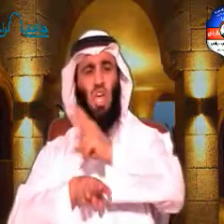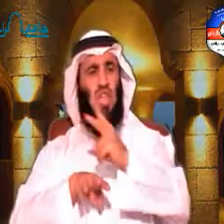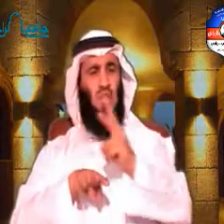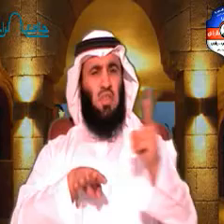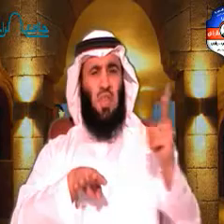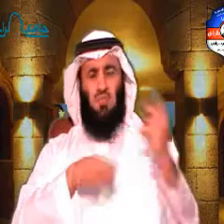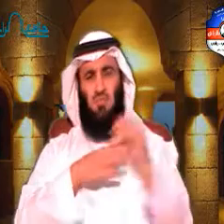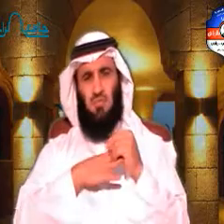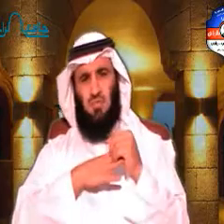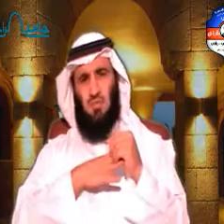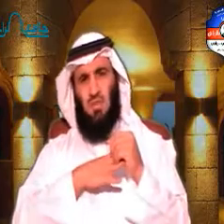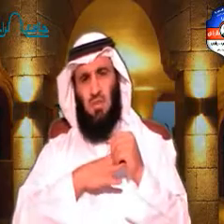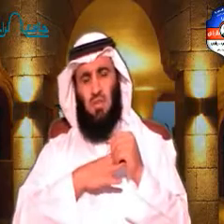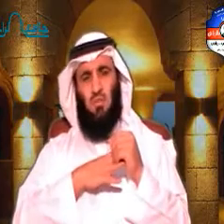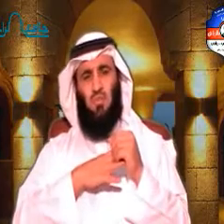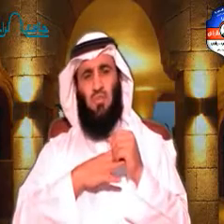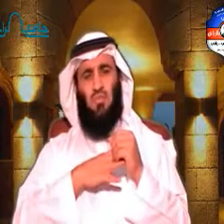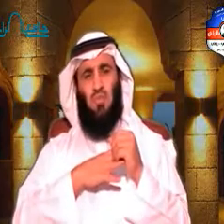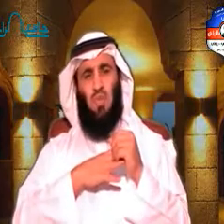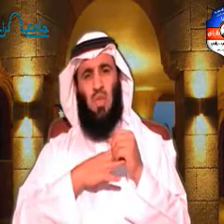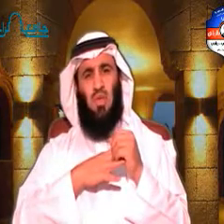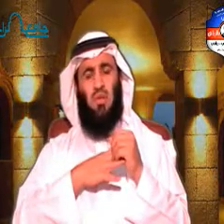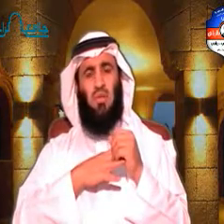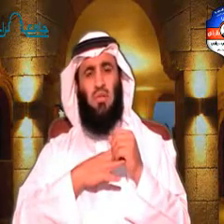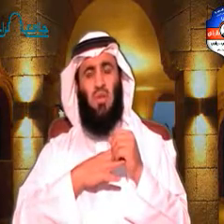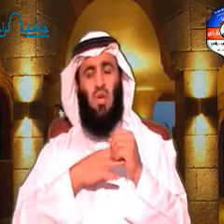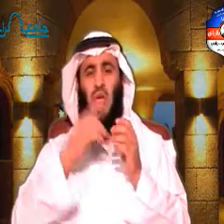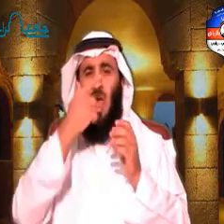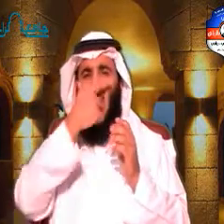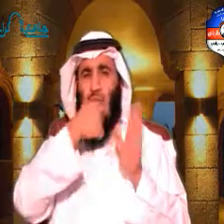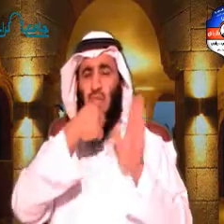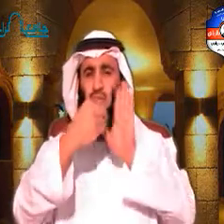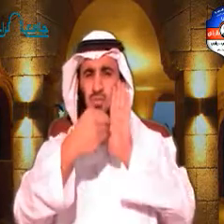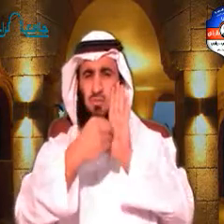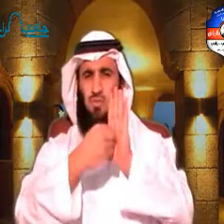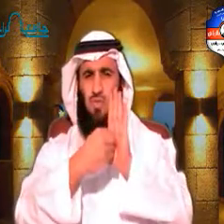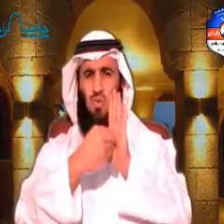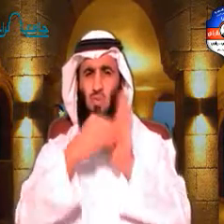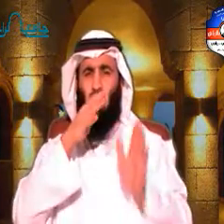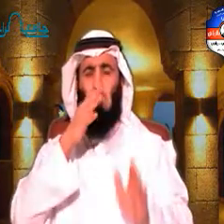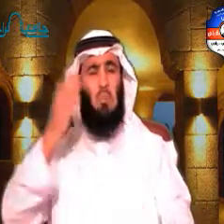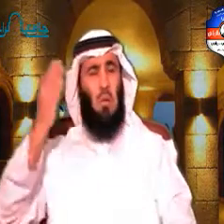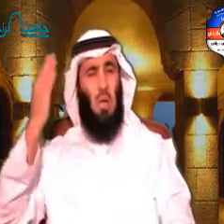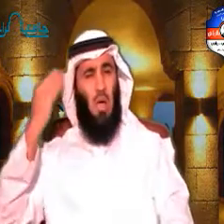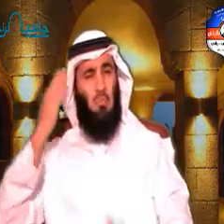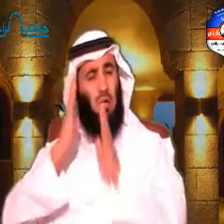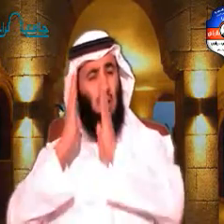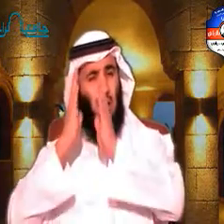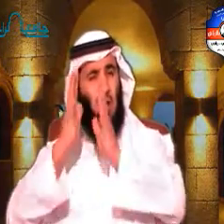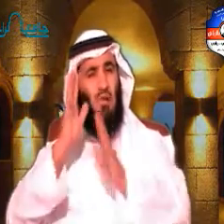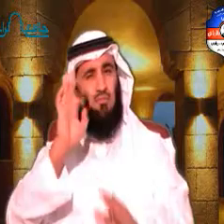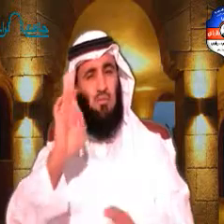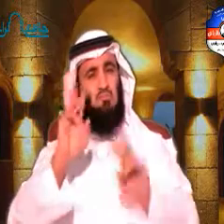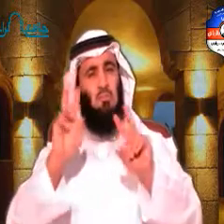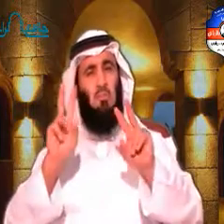لديهم فرحون. وصدق فيهم قول الرسول صلى الله عليه وسلم حين قال: